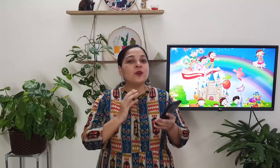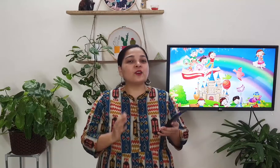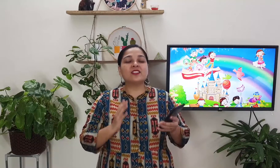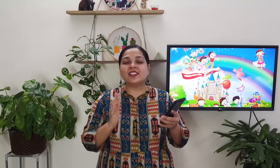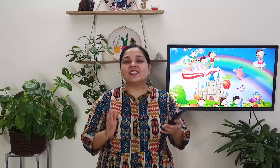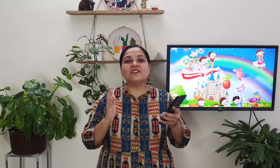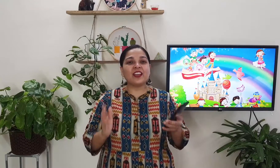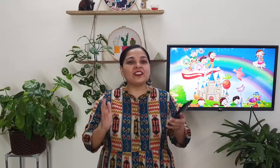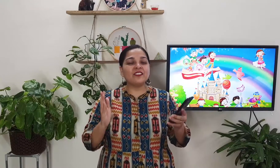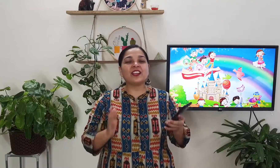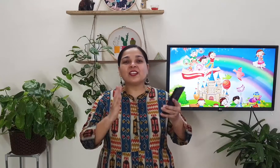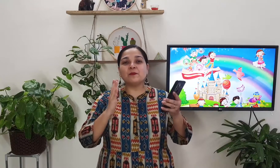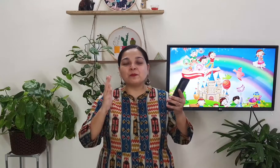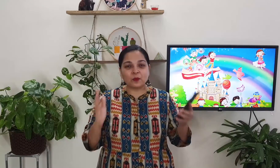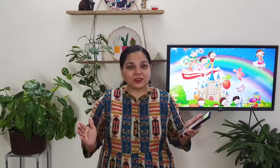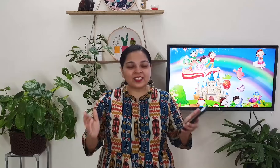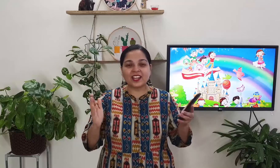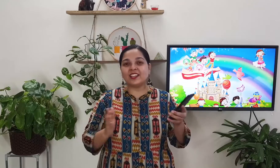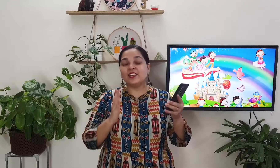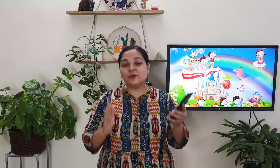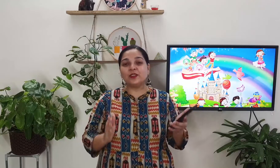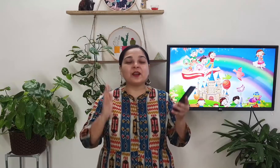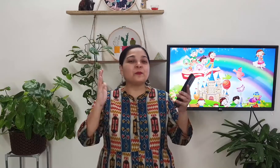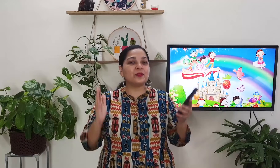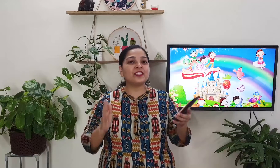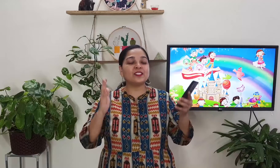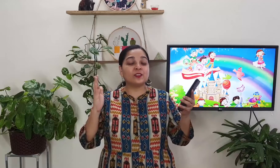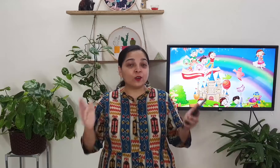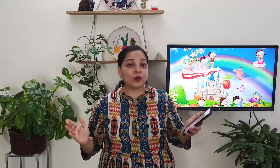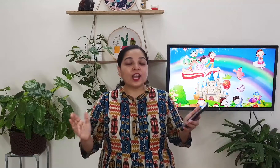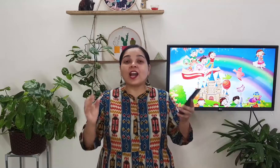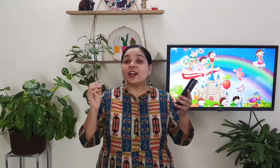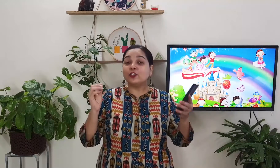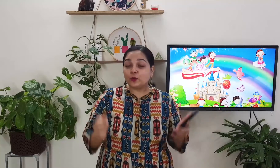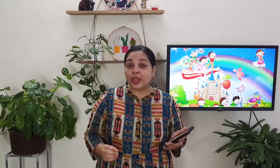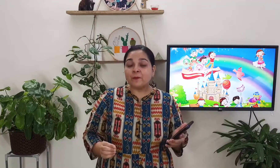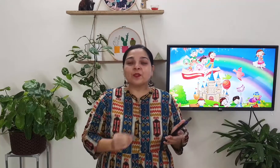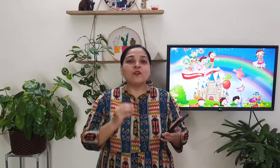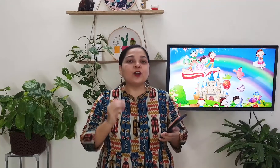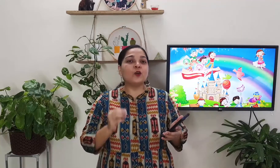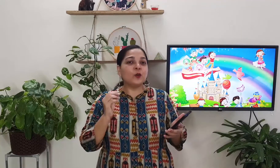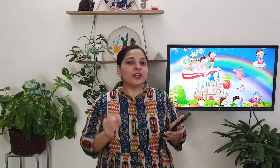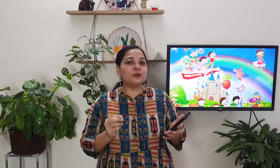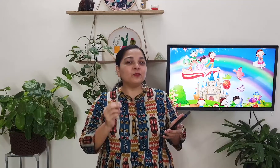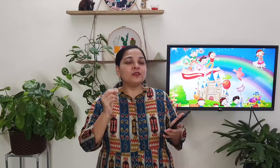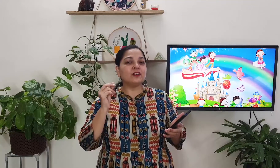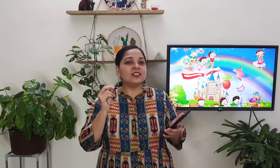நீங்கள் ஜெபிக்க வேண்டும். இது மிகவும் மிகவும் முக்கியமானது. ஹல்லேலூயா. இன்று நாம் மிக அழகான ஒரு தலைப்பை